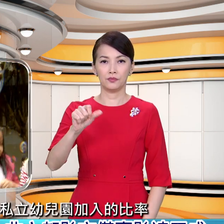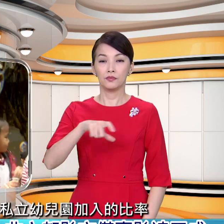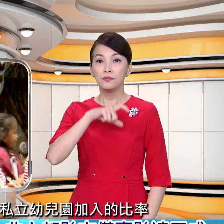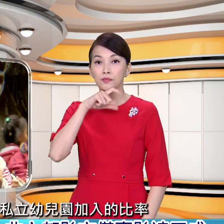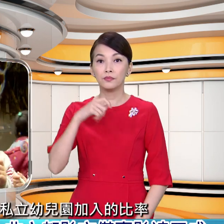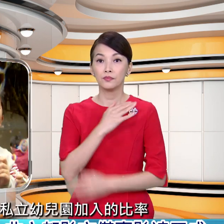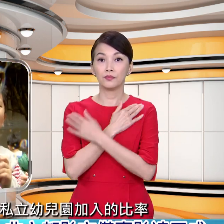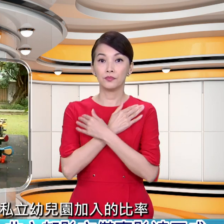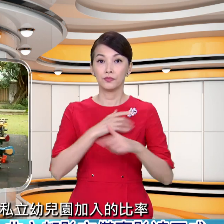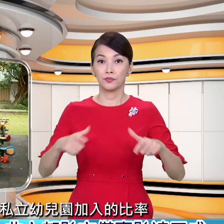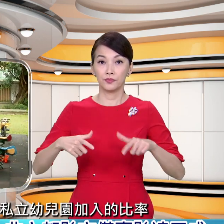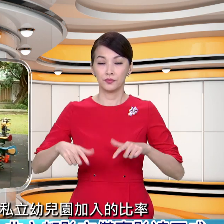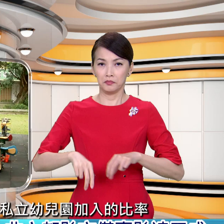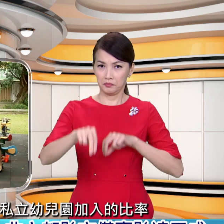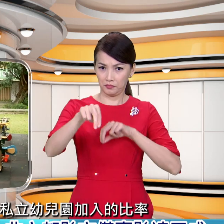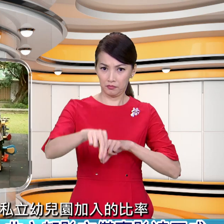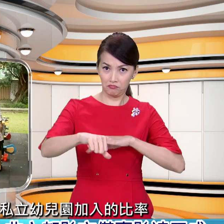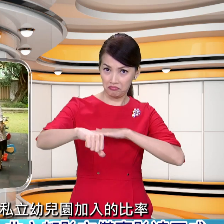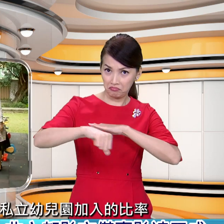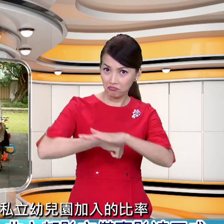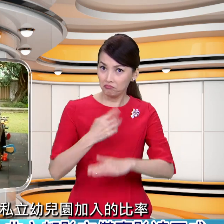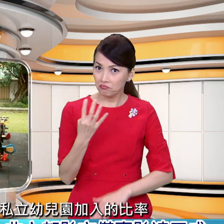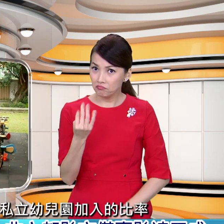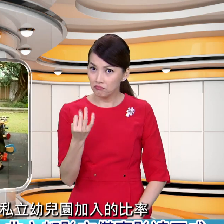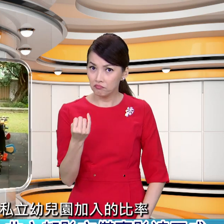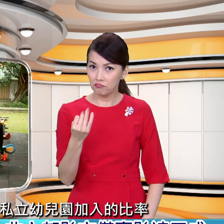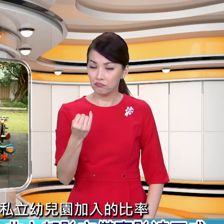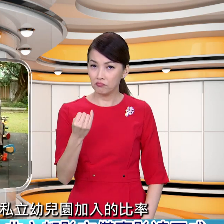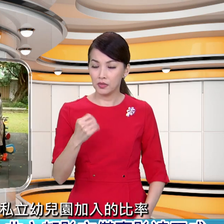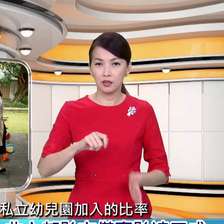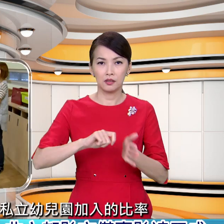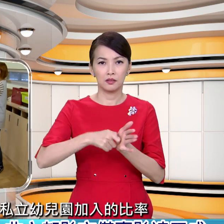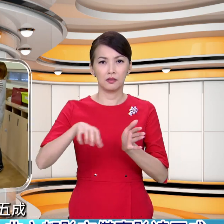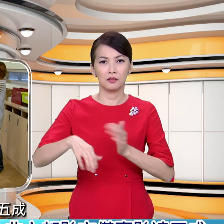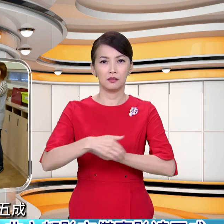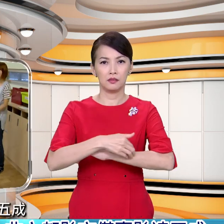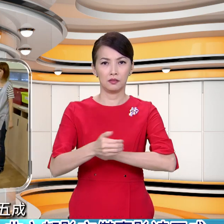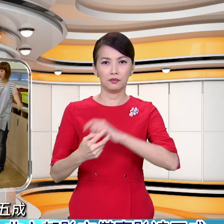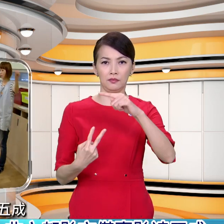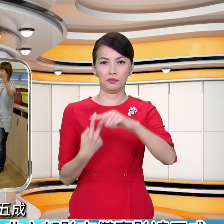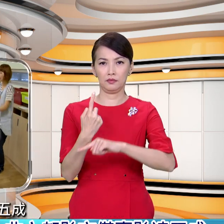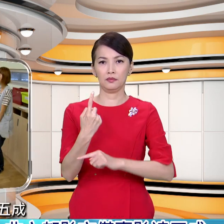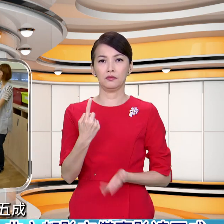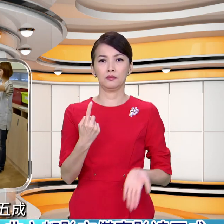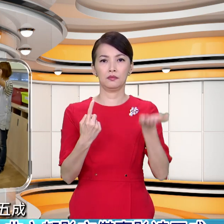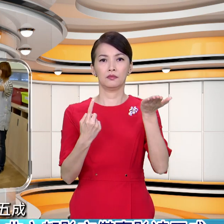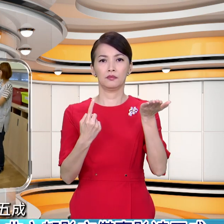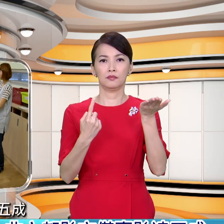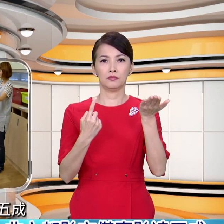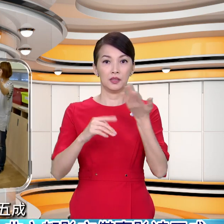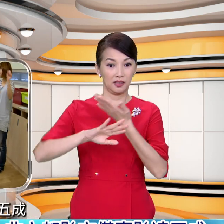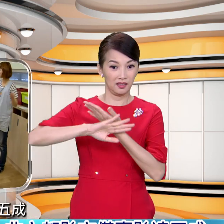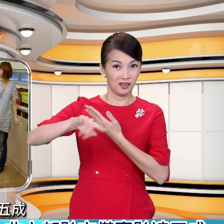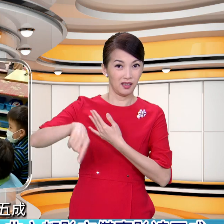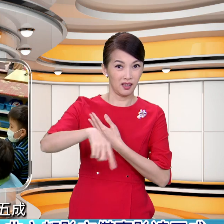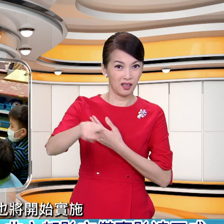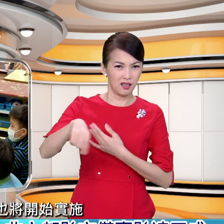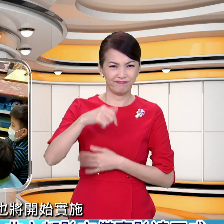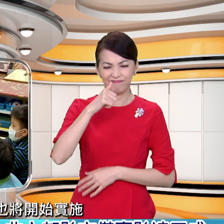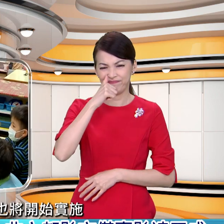15个县立私立幼儿园加入的比率只有嘉义县超过50%。今年8